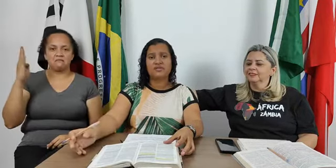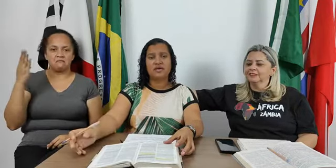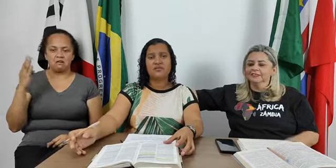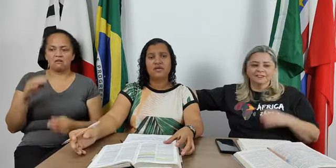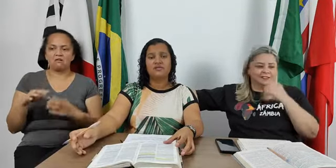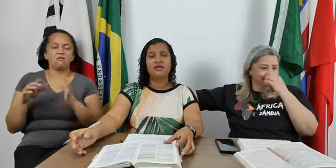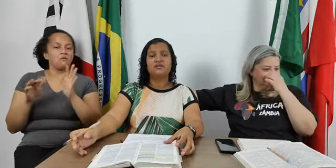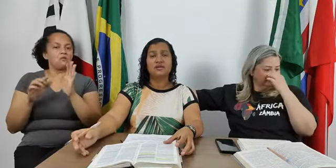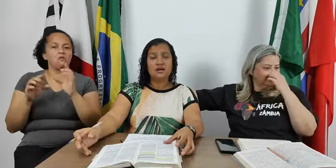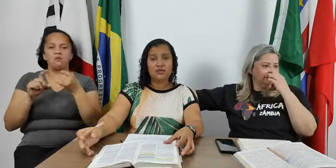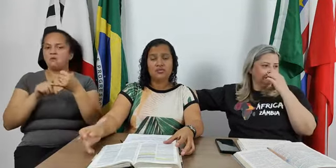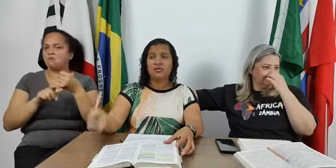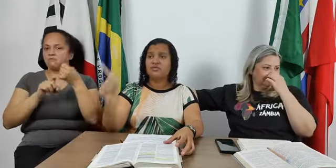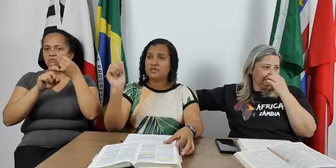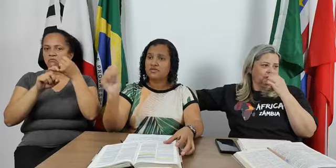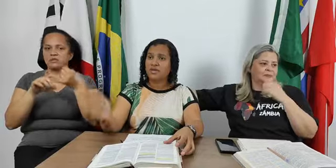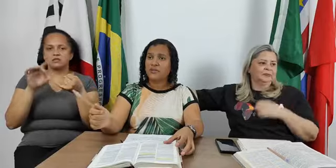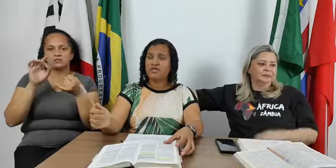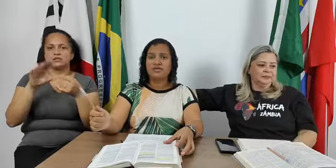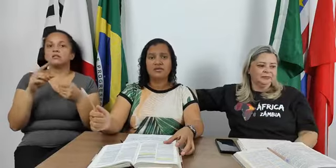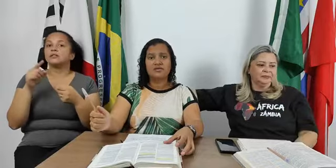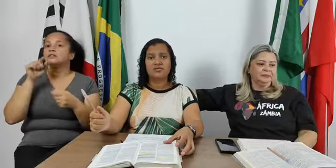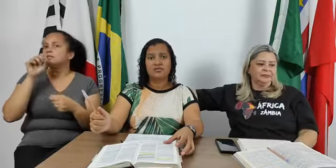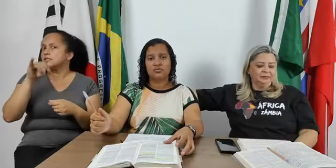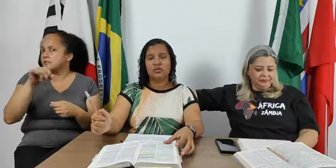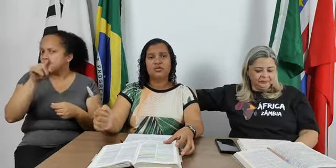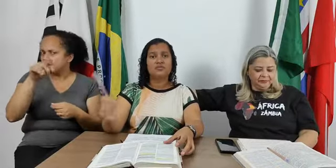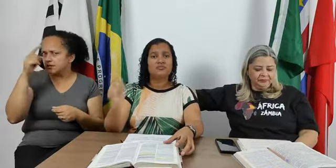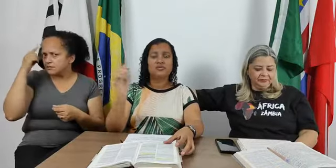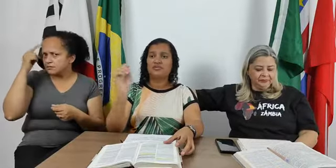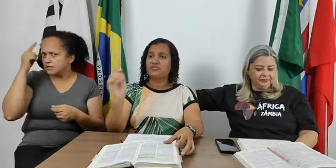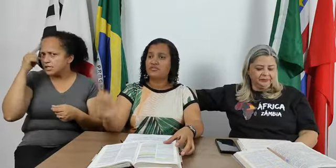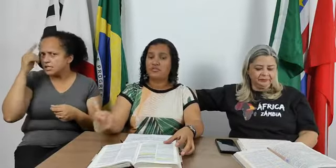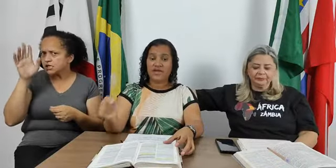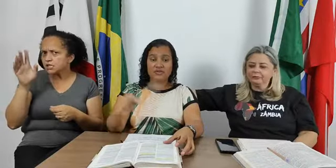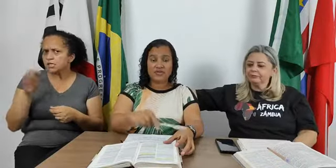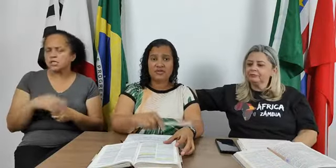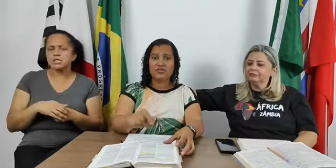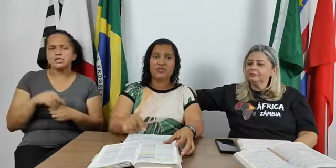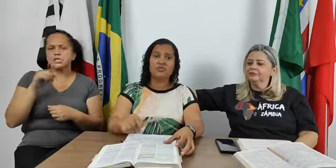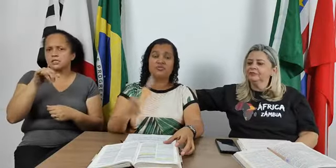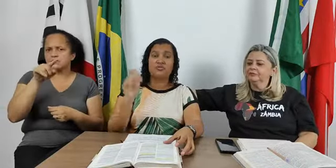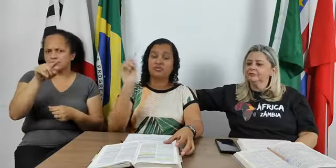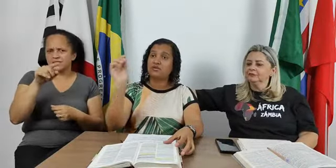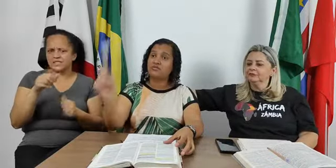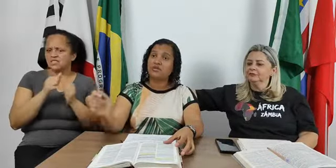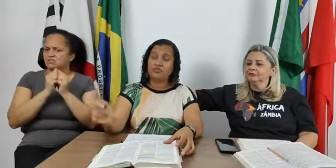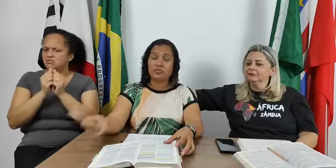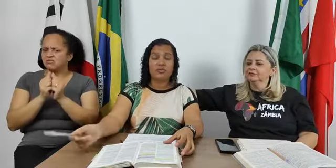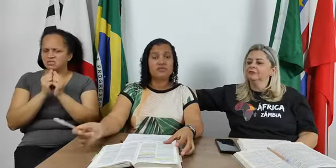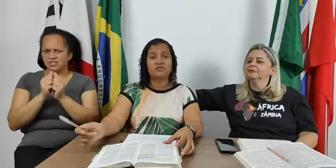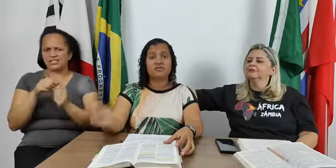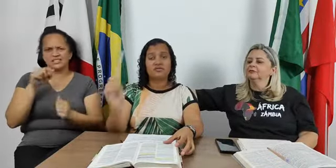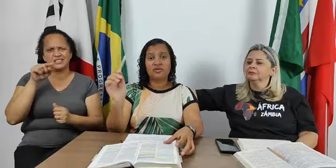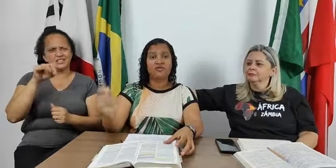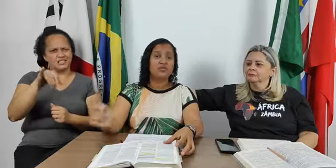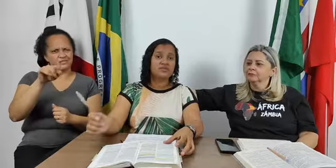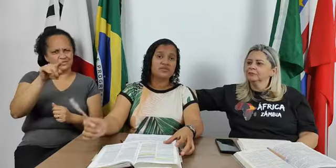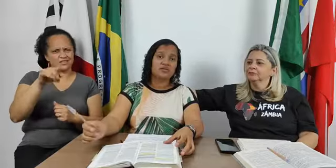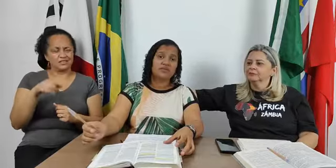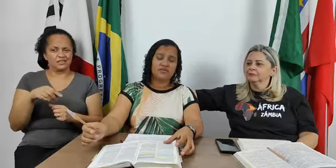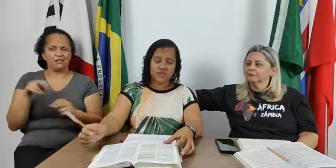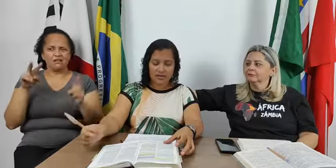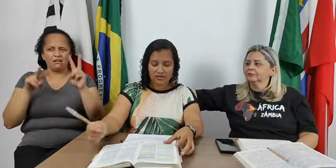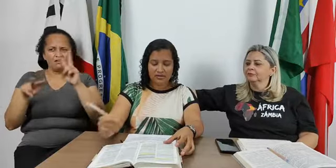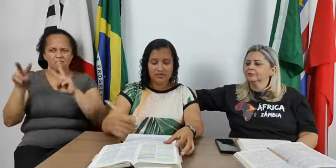coisa fisicamente. Não, se você estiver pensando, se você estiver interagindo, se você estiver vendo